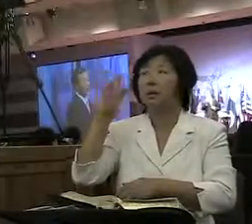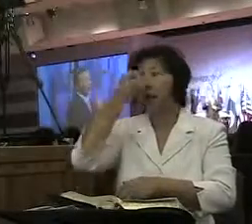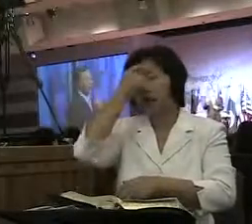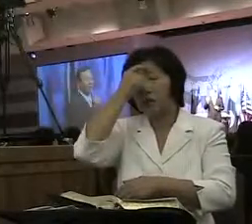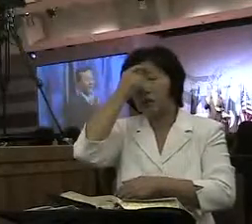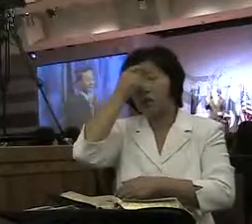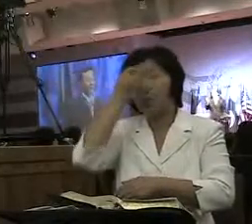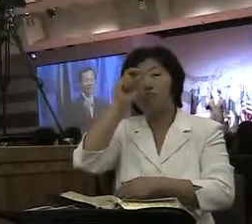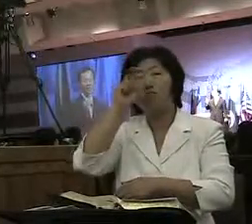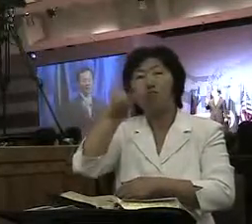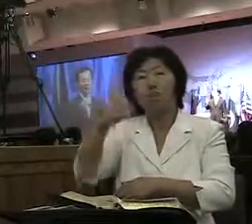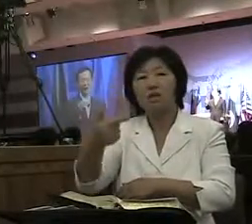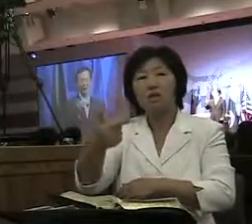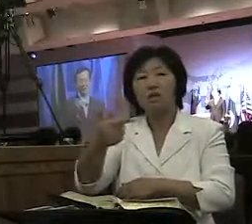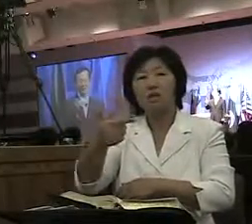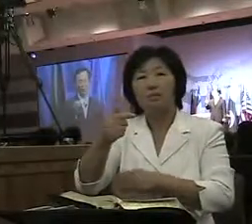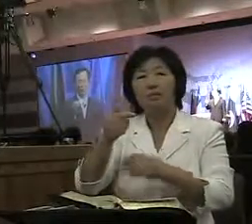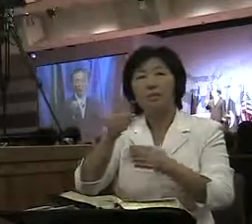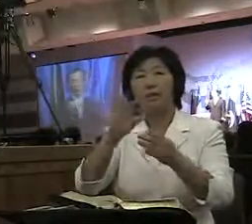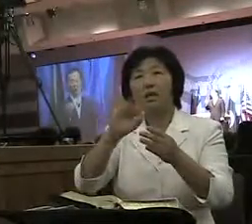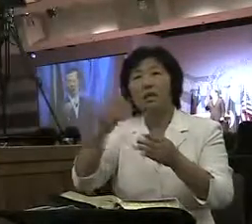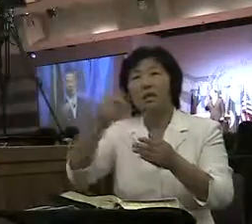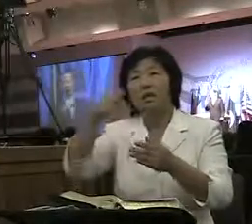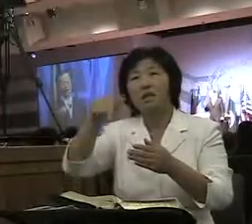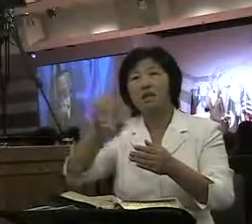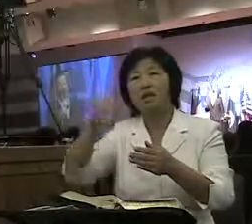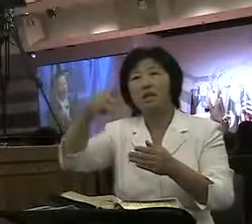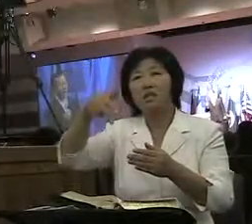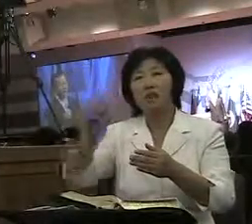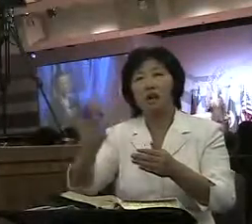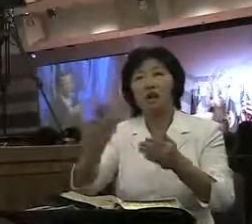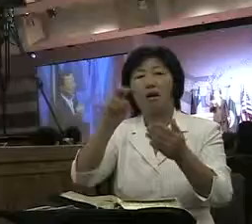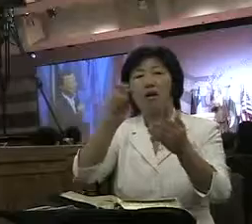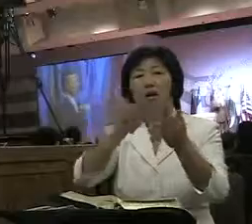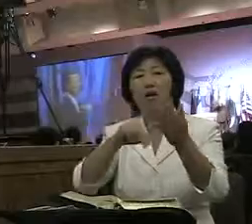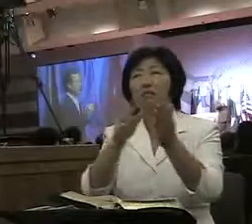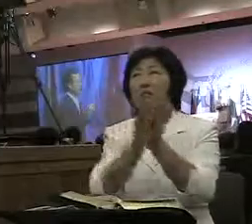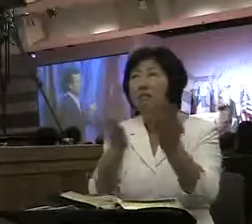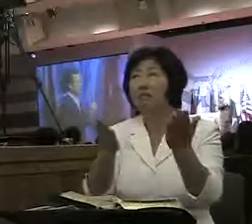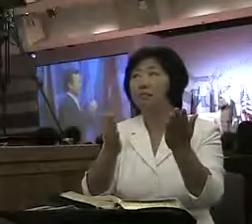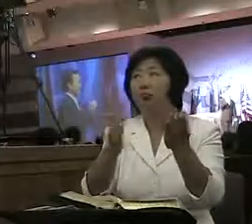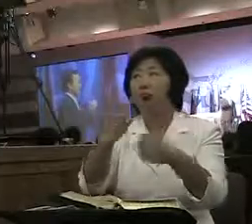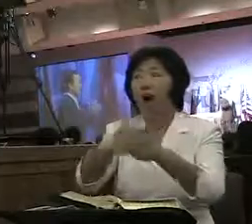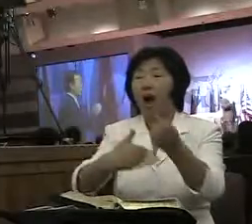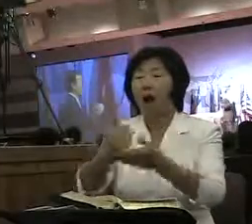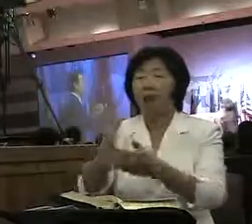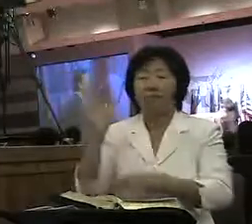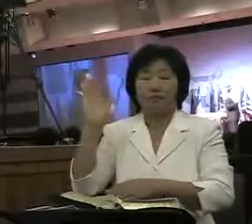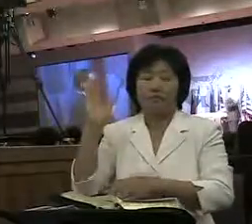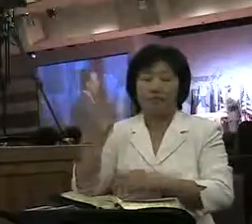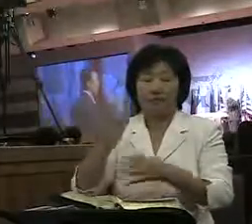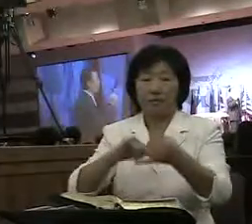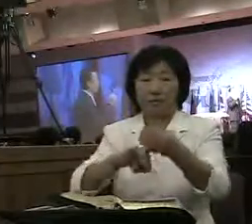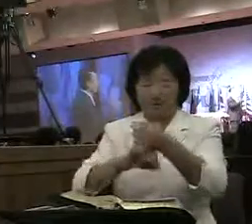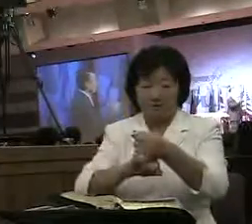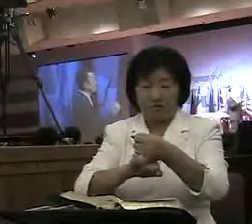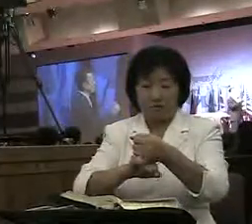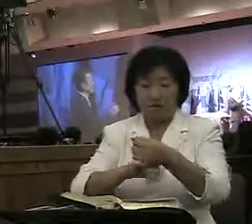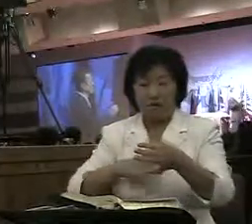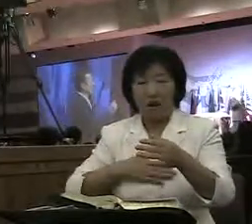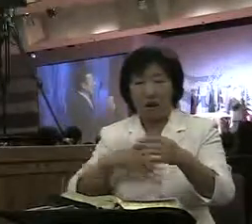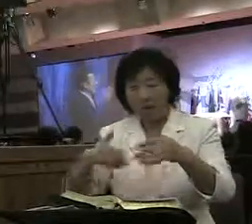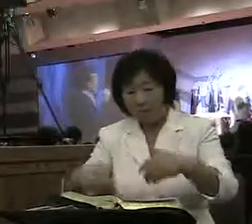기도문으로 하나님 앞에 그의 일기장에 기도를 드리며 하나님 앞에 약속을 합니다. 하나님, 제가 필요한 곳이라면